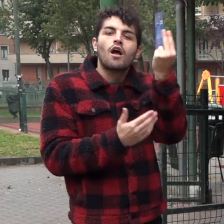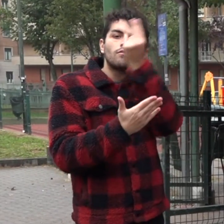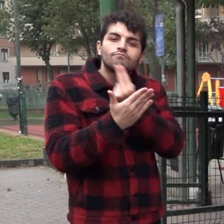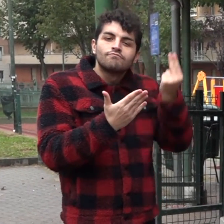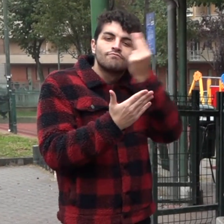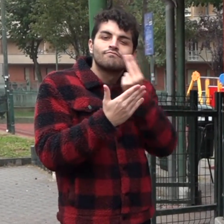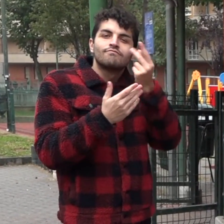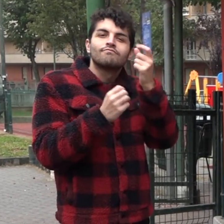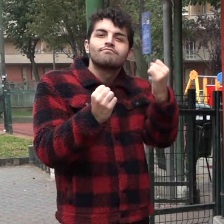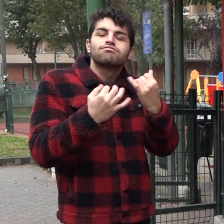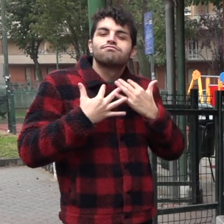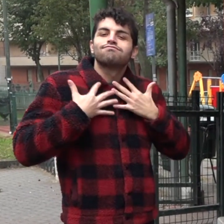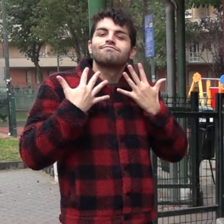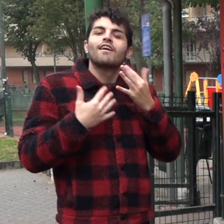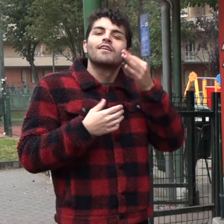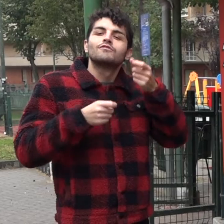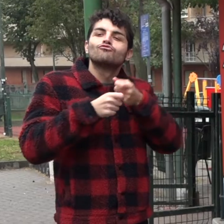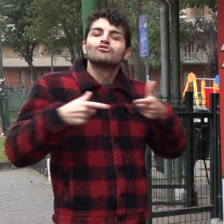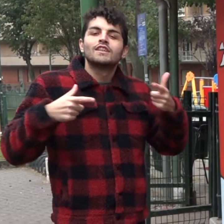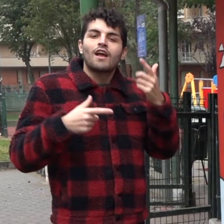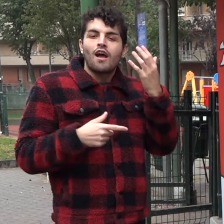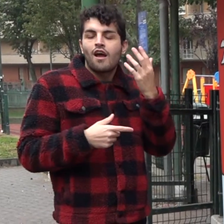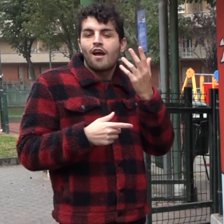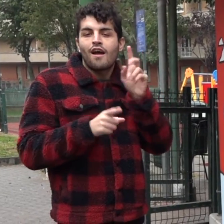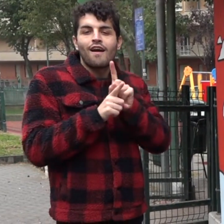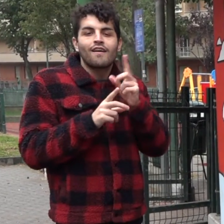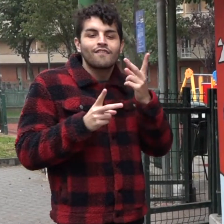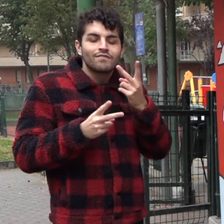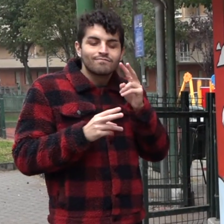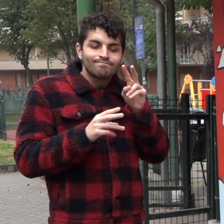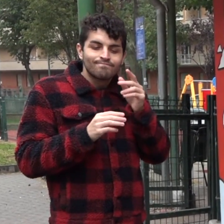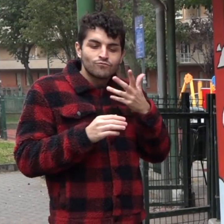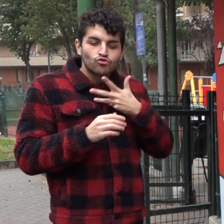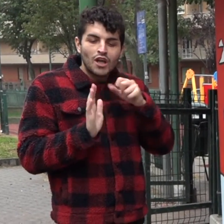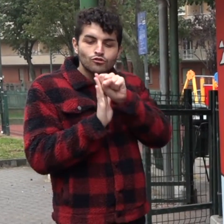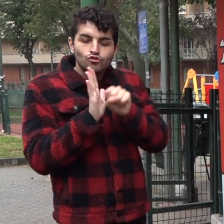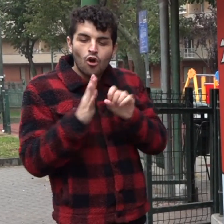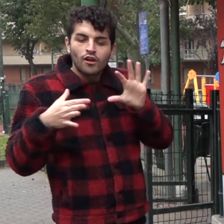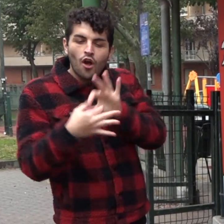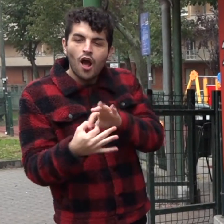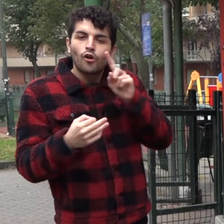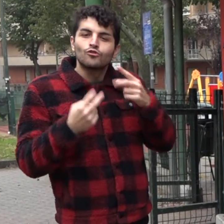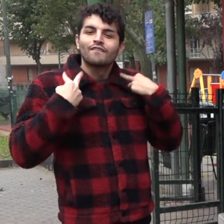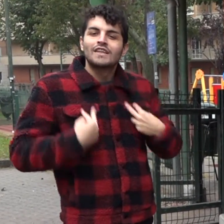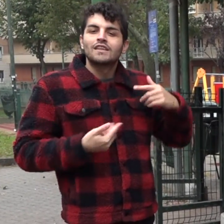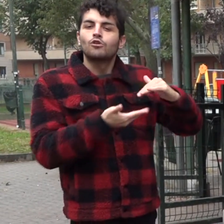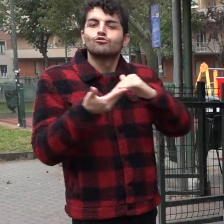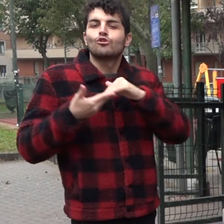alla vista della storia, e i disegni stessi trasmettono la loro emozione, quindi